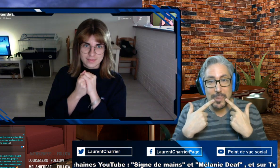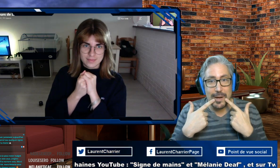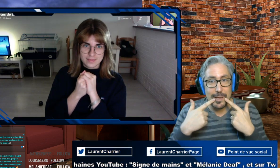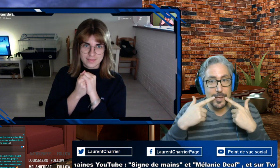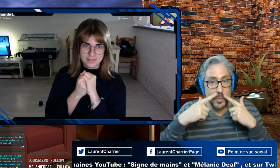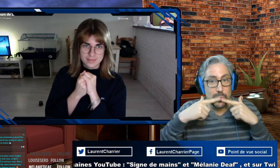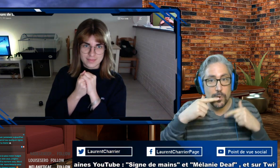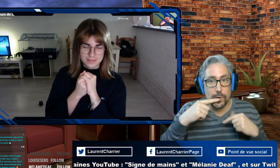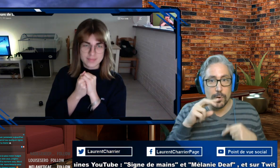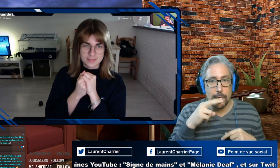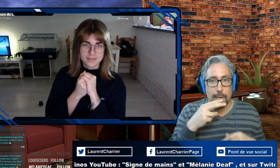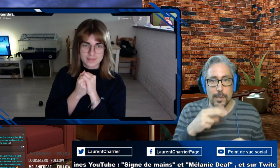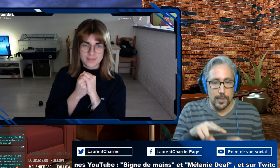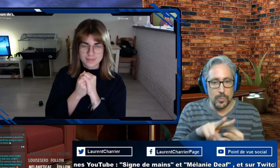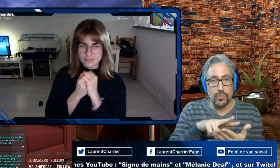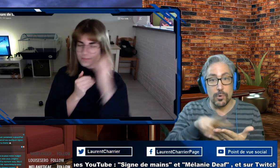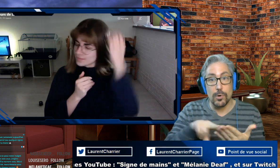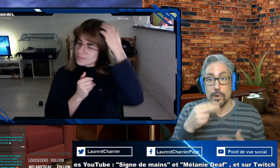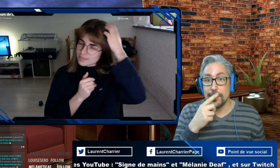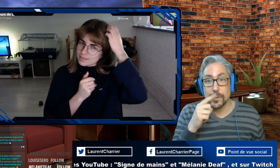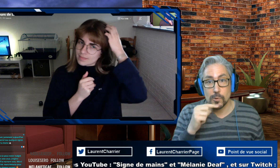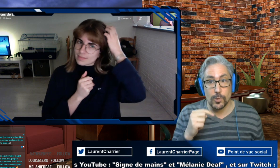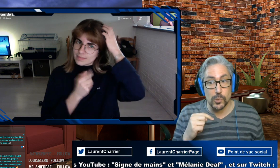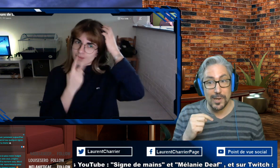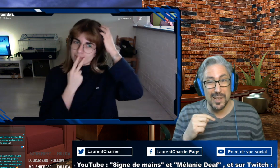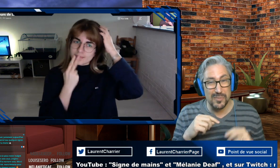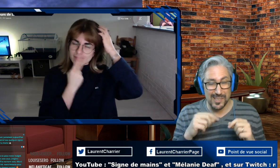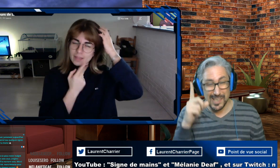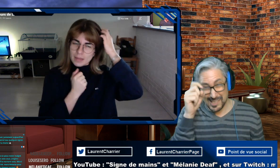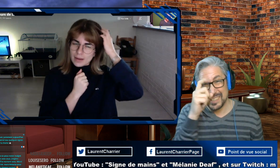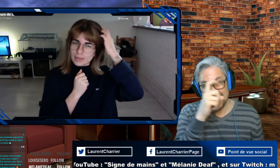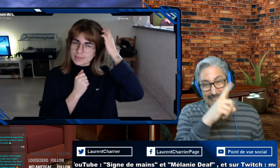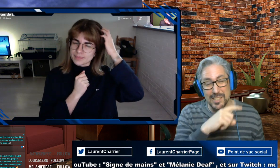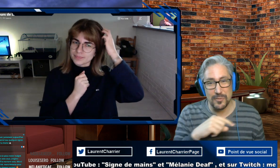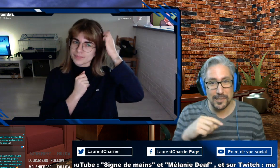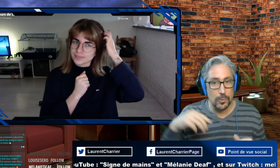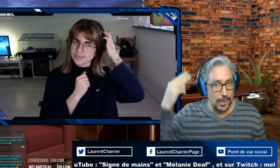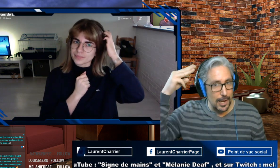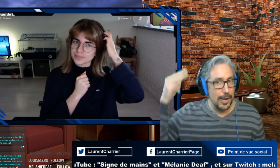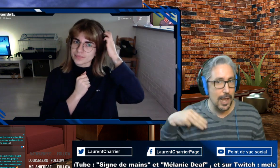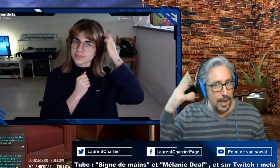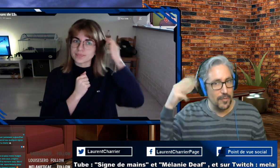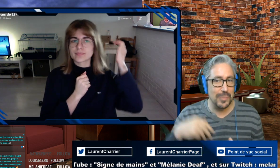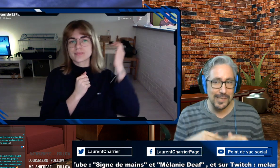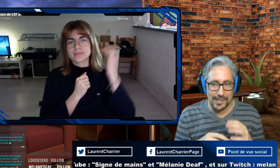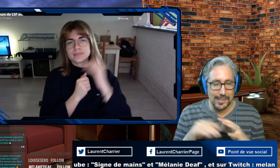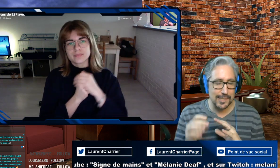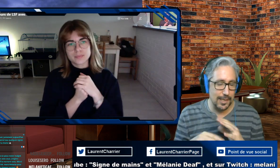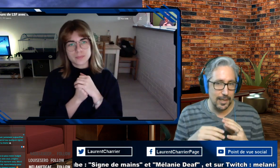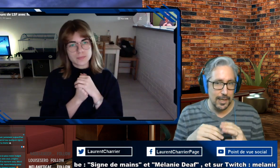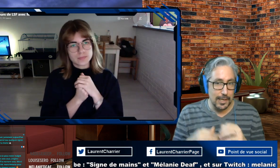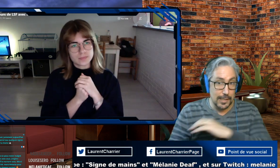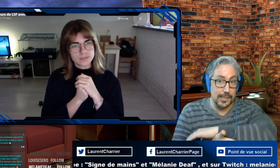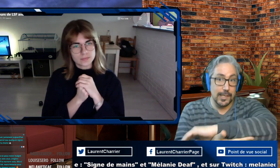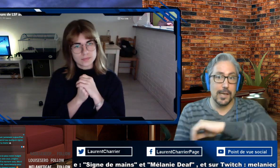ça fait pareil. Et pour lire sur les lèvres, c'est très difficile. Donc là, la LFPC,